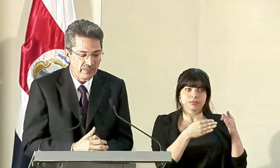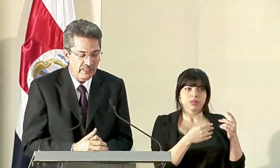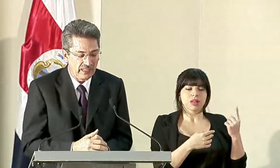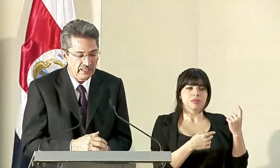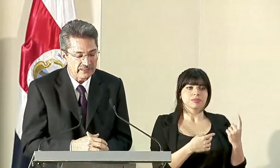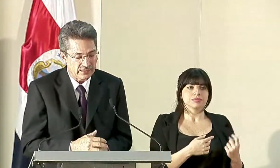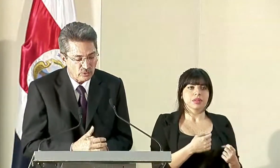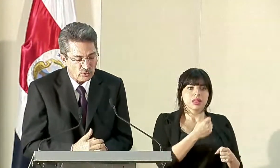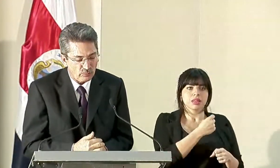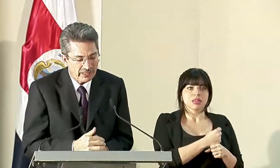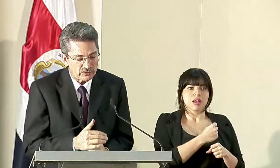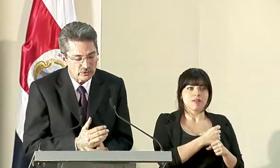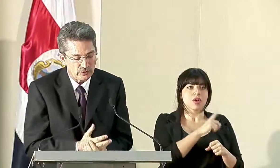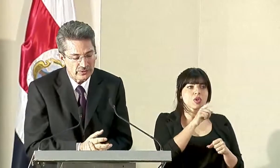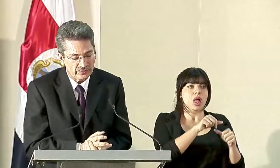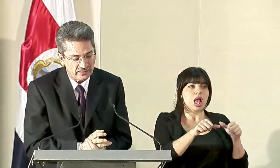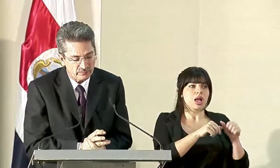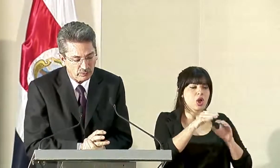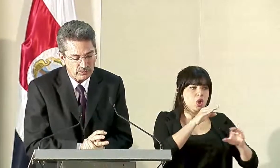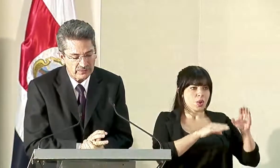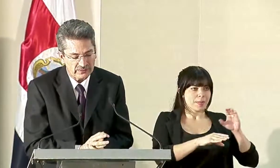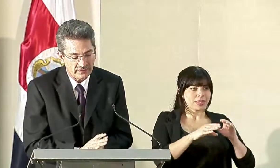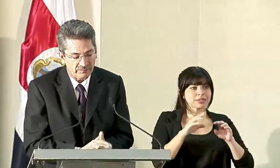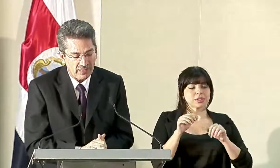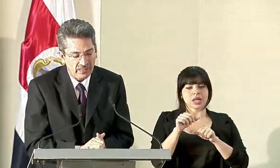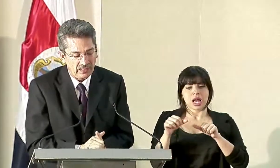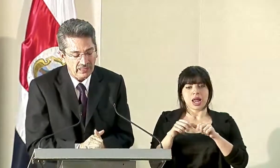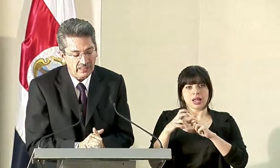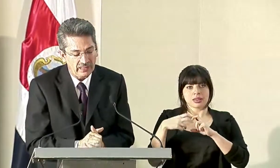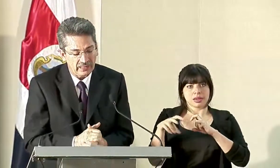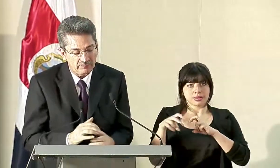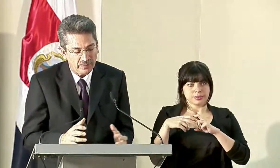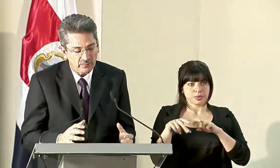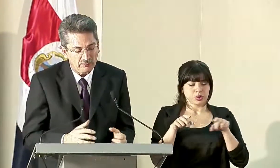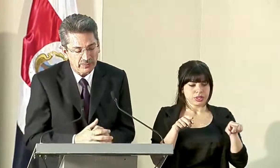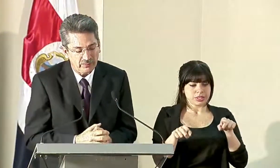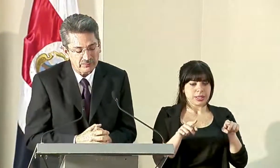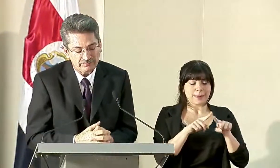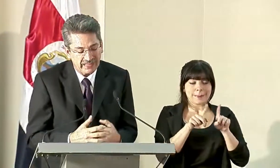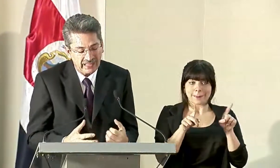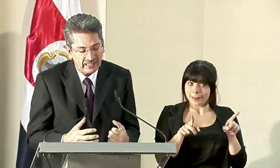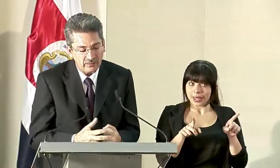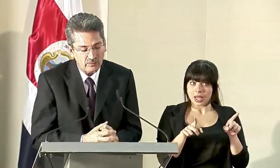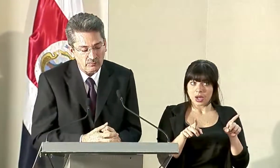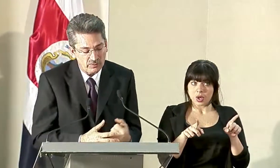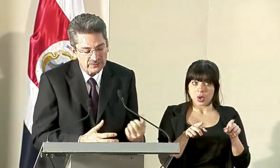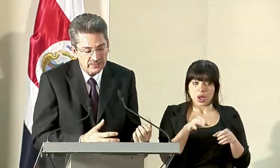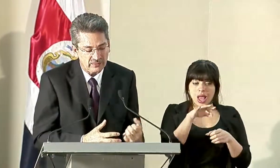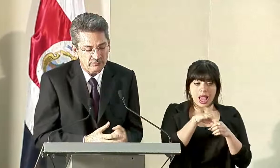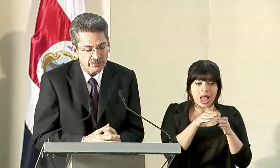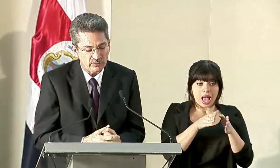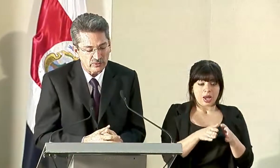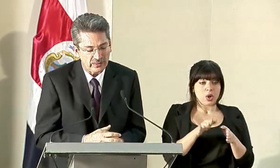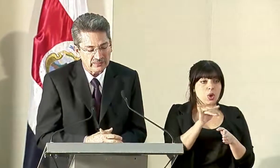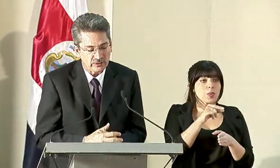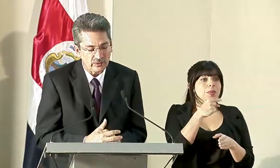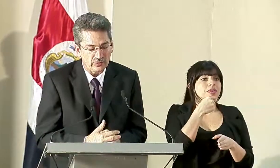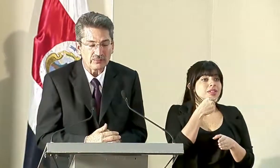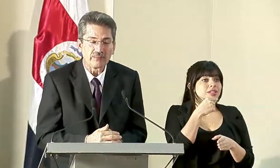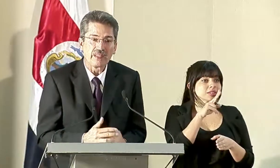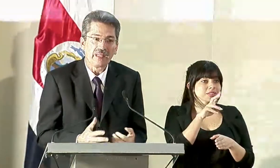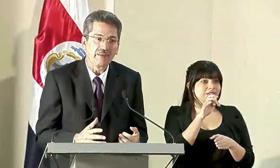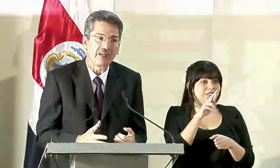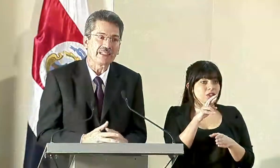empleo en el sector comercio y en transportes, pero el agro, como decía don Víctor,